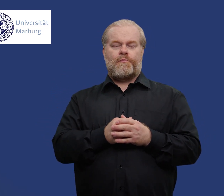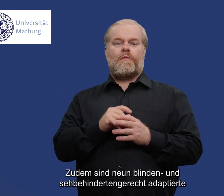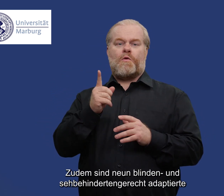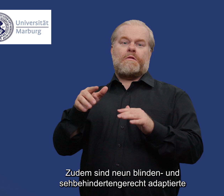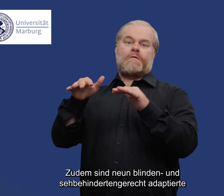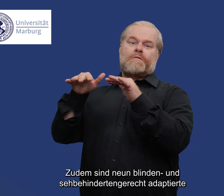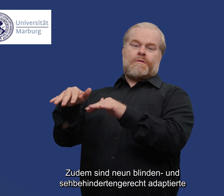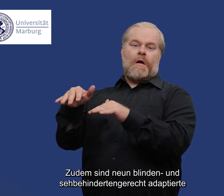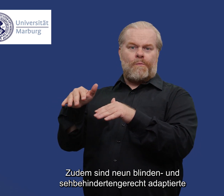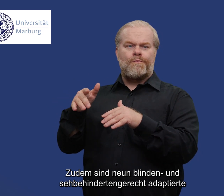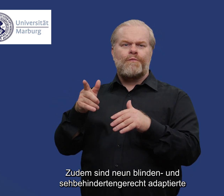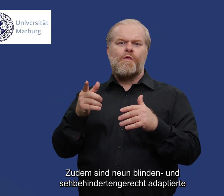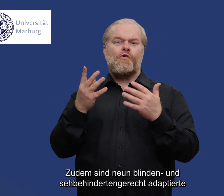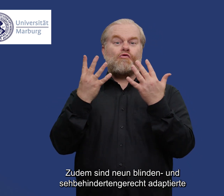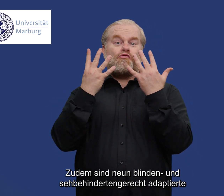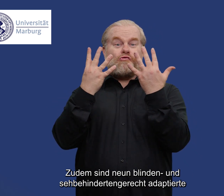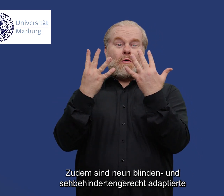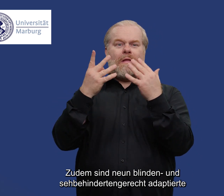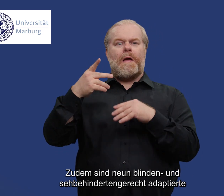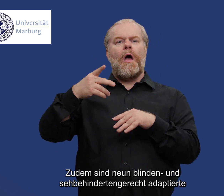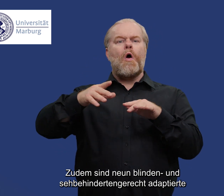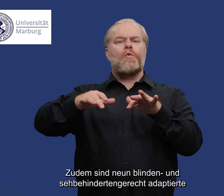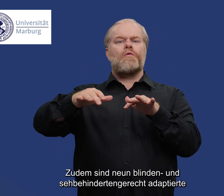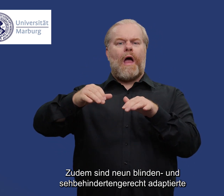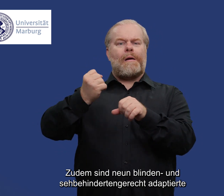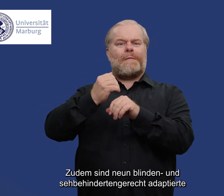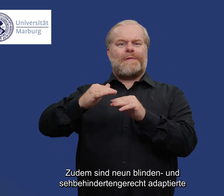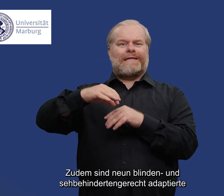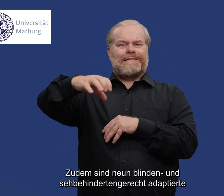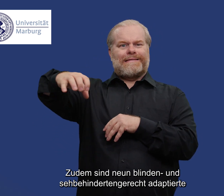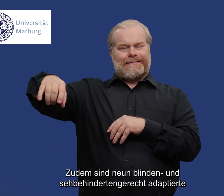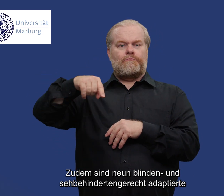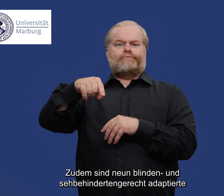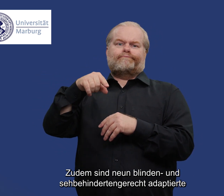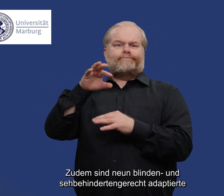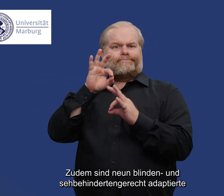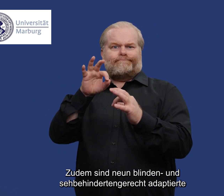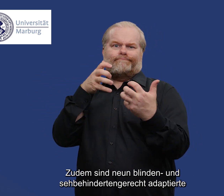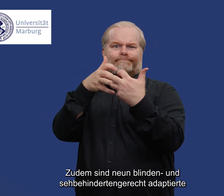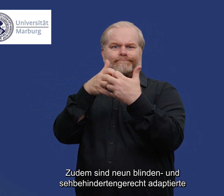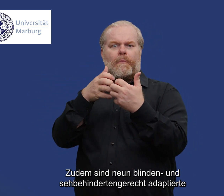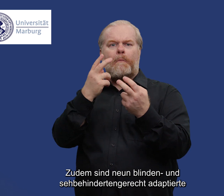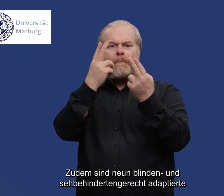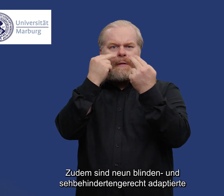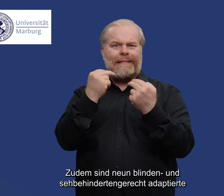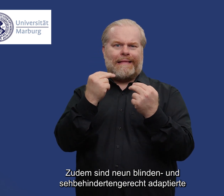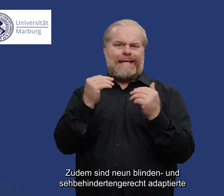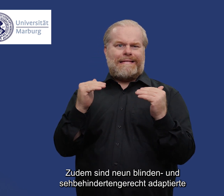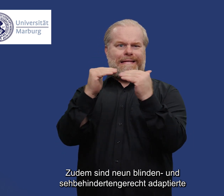Zudem sind neun blinden- und sehbehindertengerecht adaptierte, ausgestattete PC-Arbeitsplätze vorhanden.